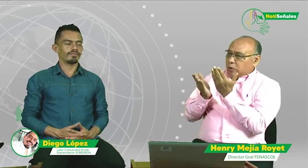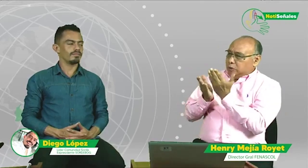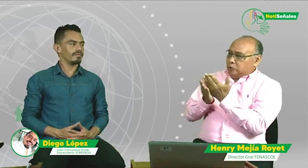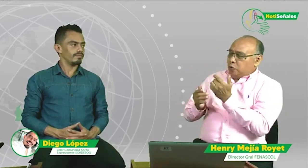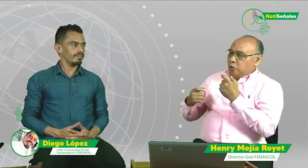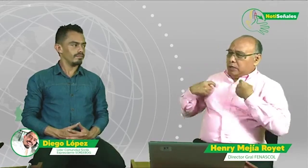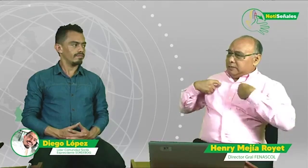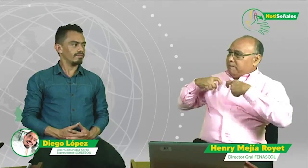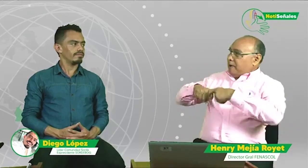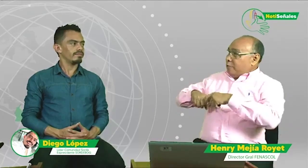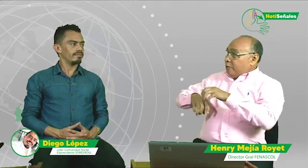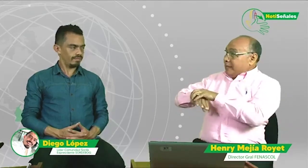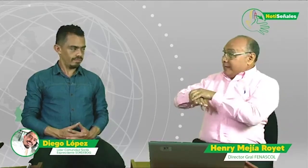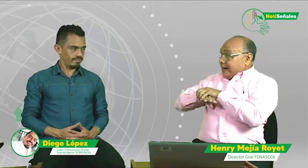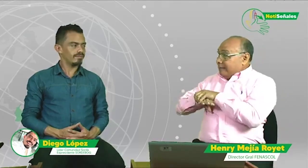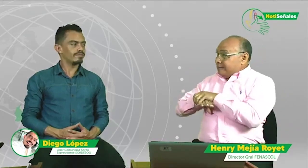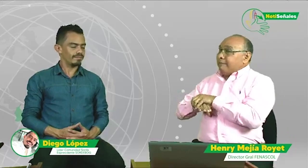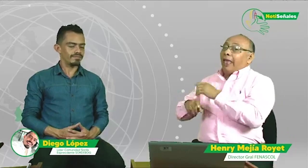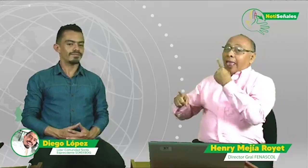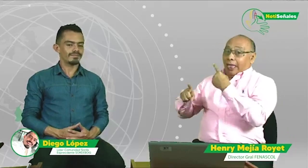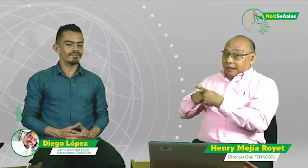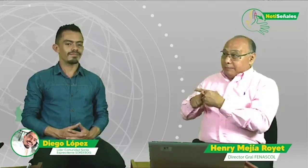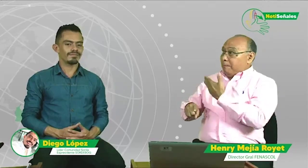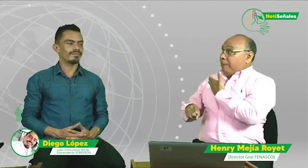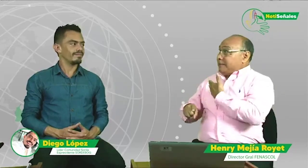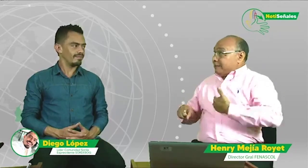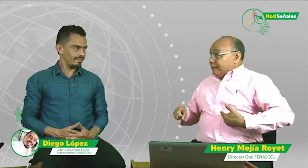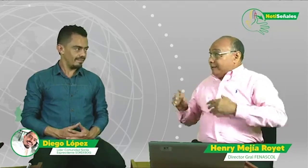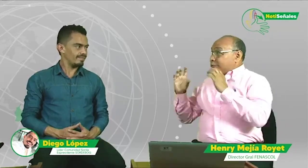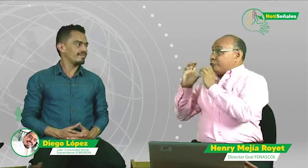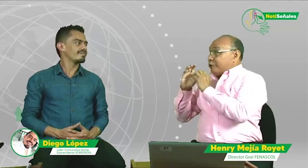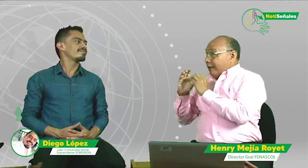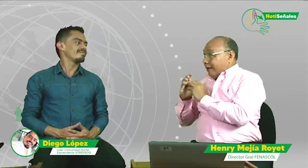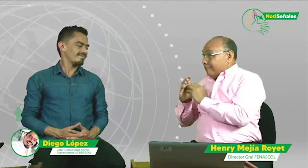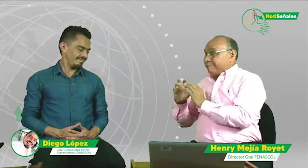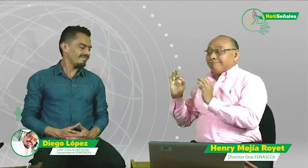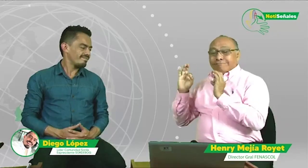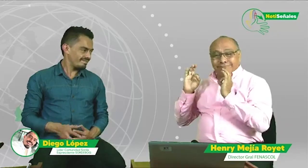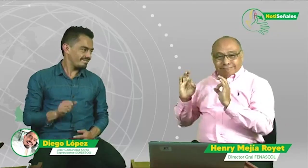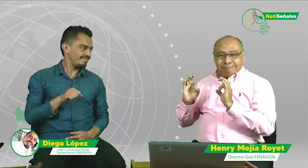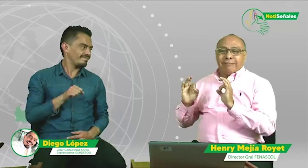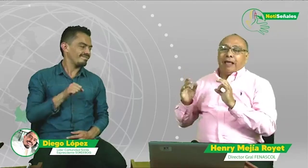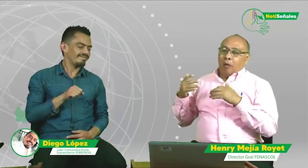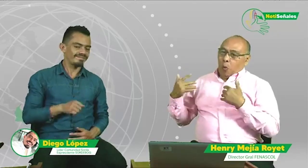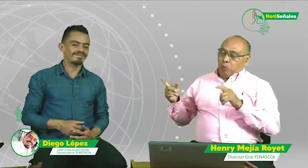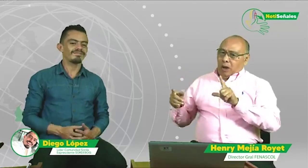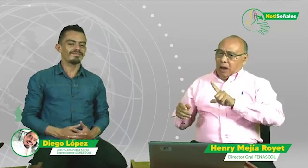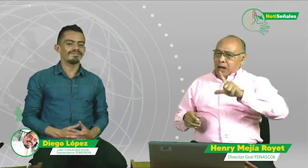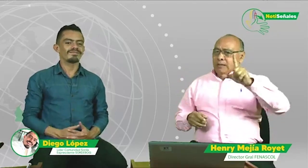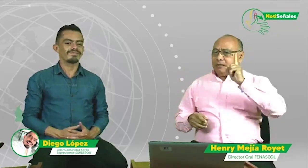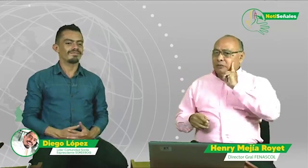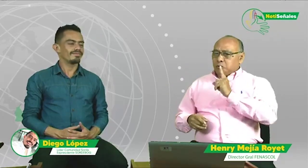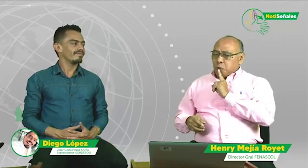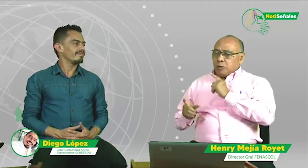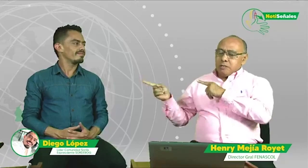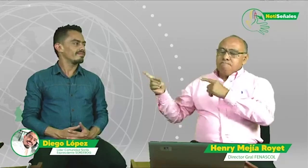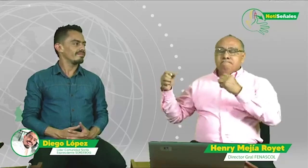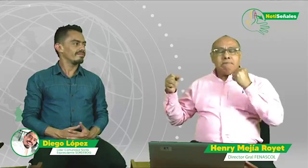es licenciado en educación, español e inglés. Es expresidente también de Sordevox. Es un líder